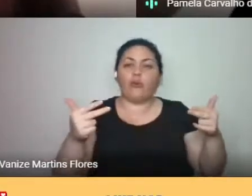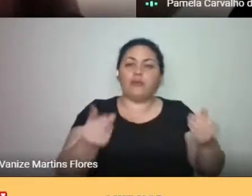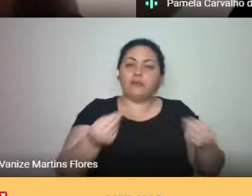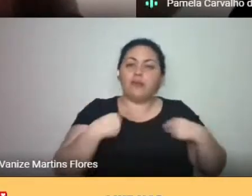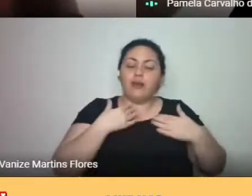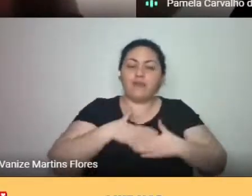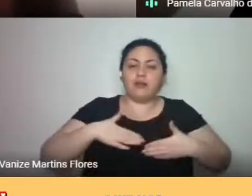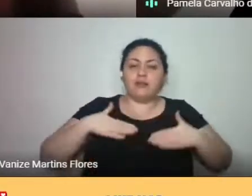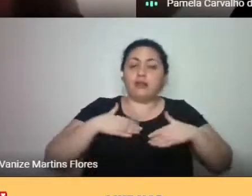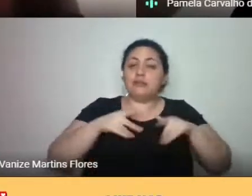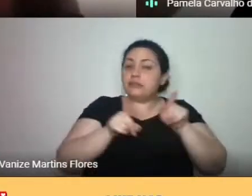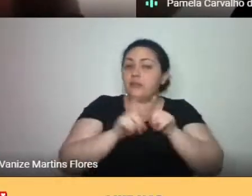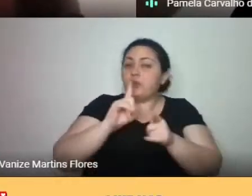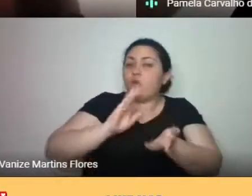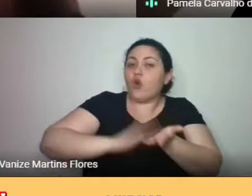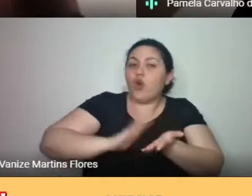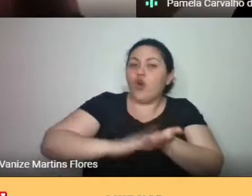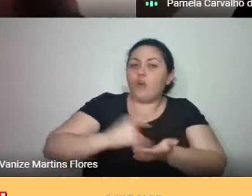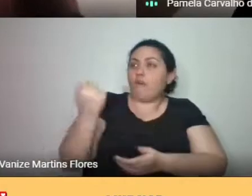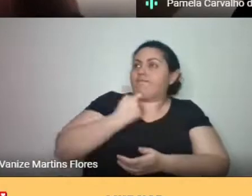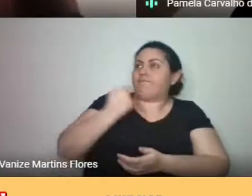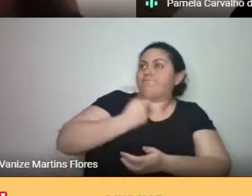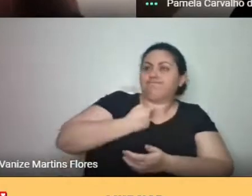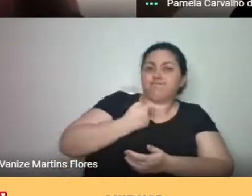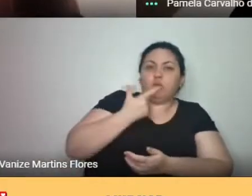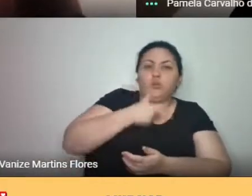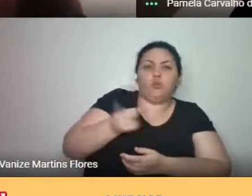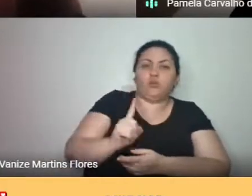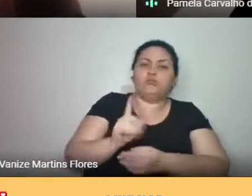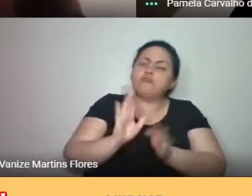se não der para fazer isso, né? Porque acho que isso é importante, porque